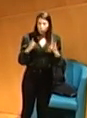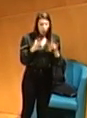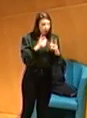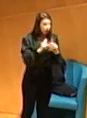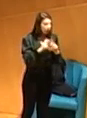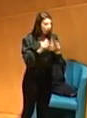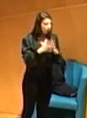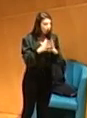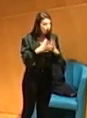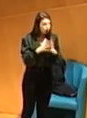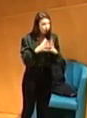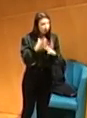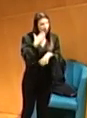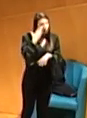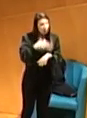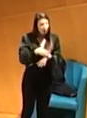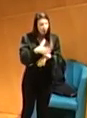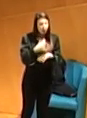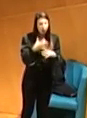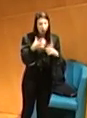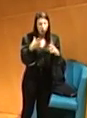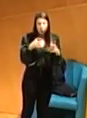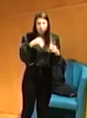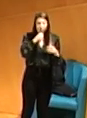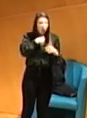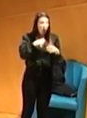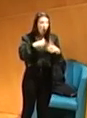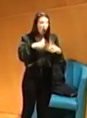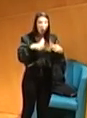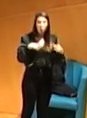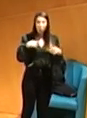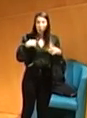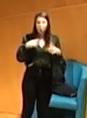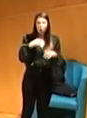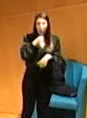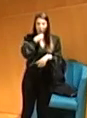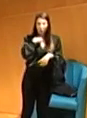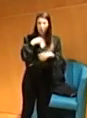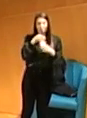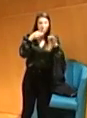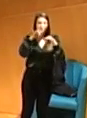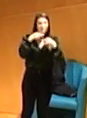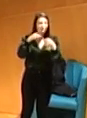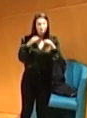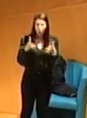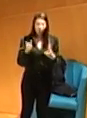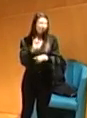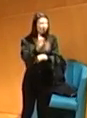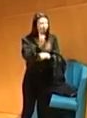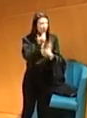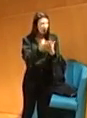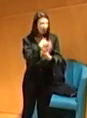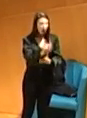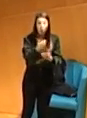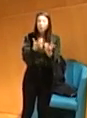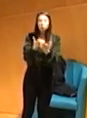les hockey boomers, là, les vieux, je veux, à un moment, on avait une réunion sur l'école,